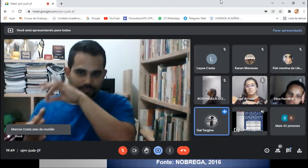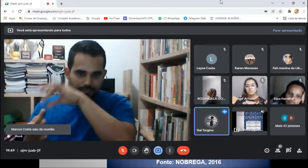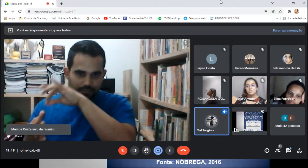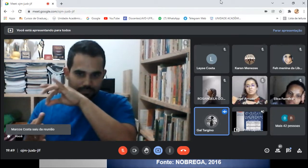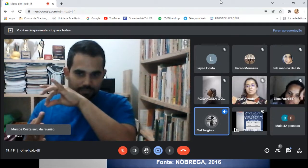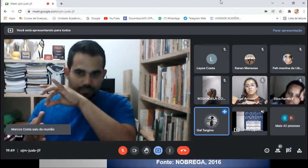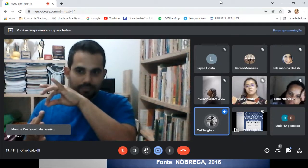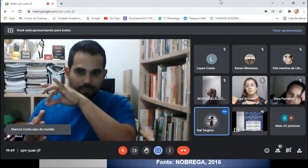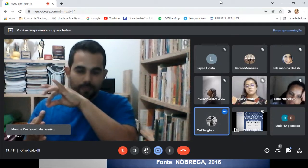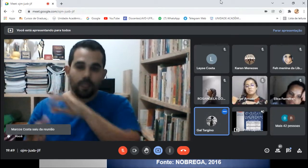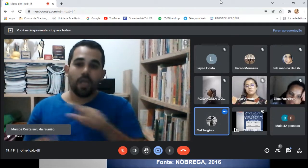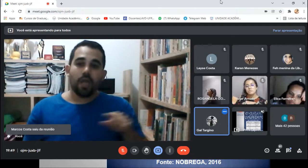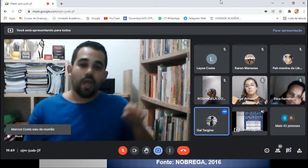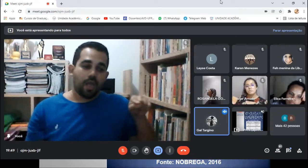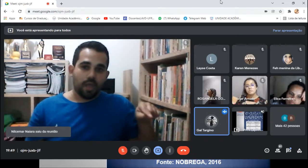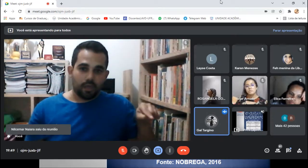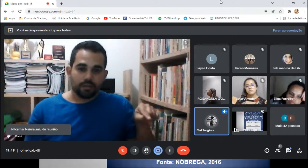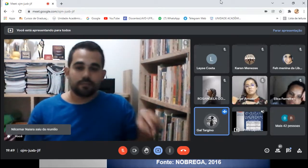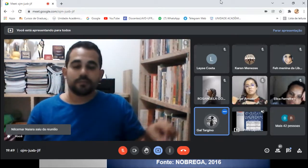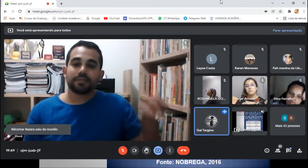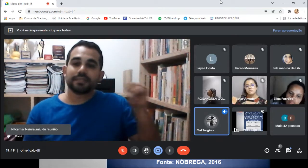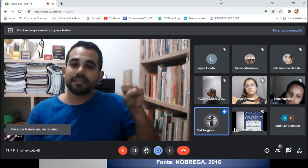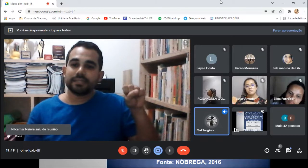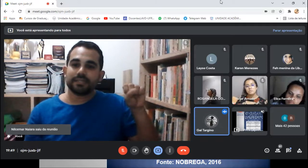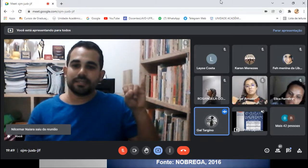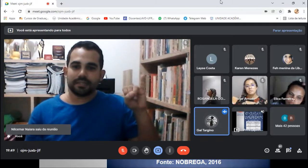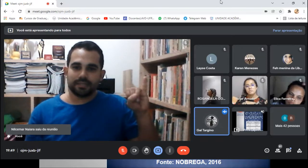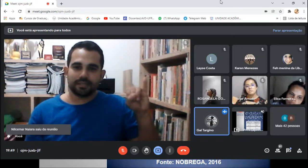é esse, que quer dizer sigmanologia.